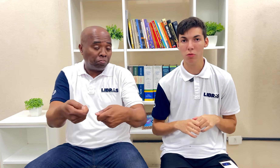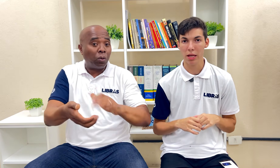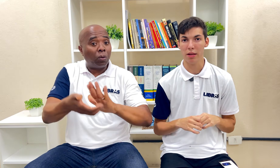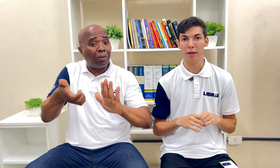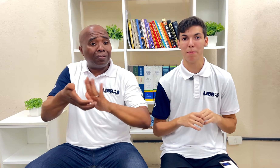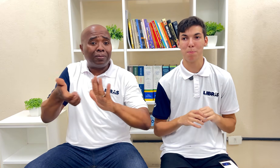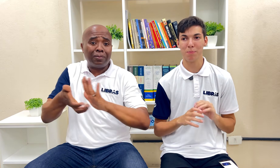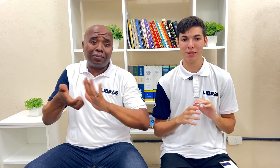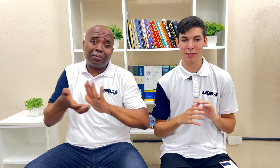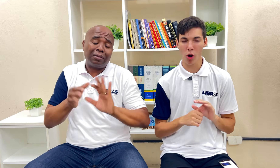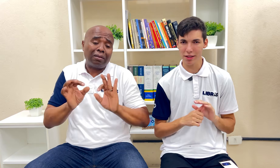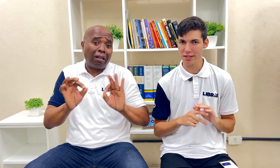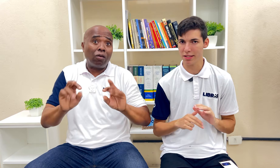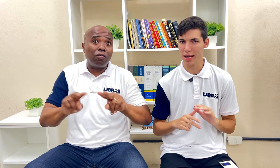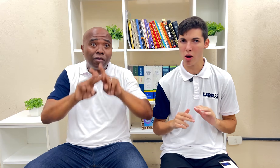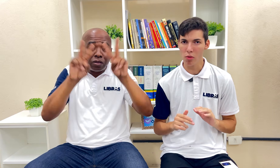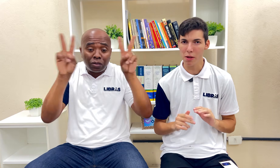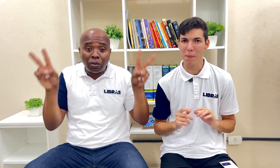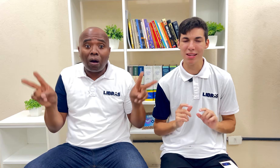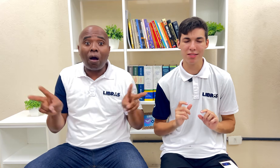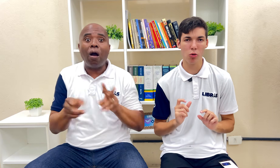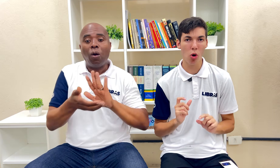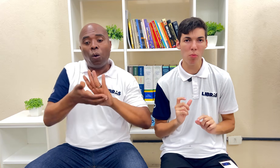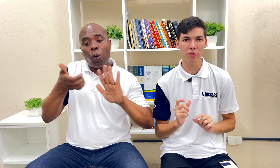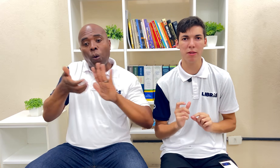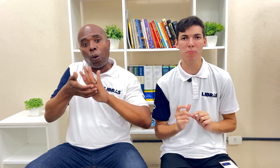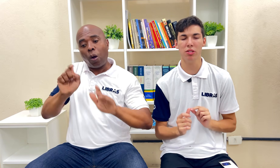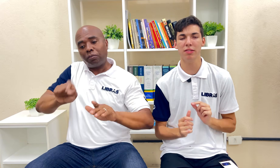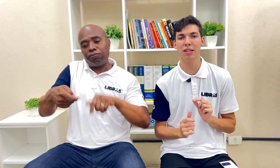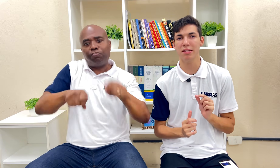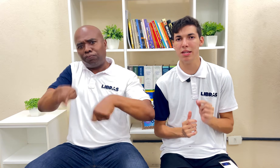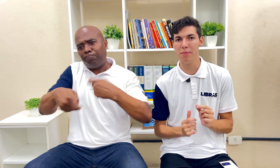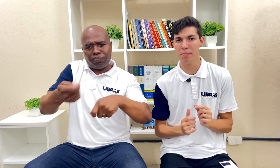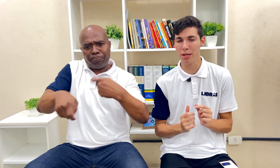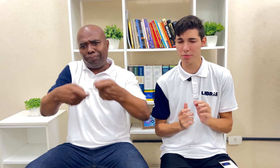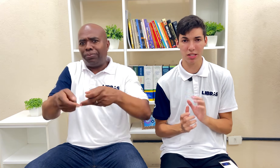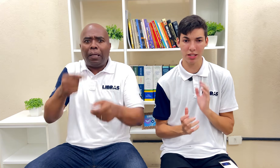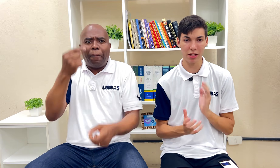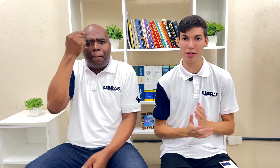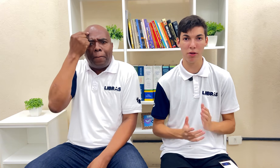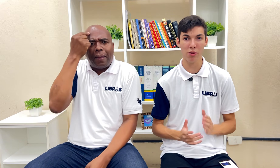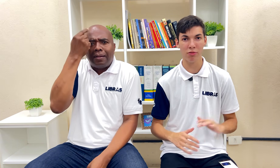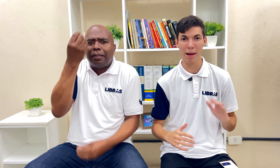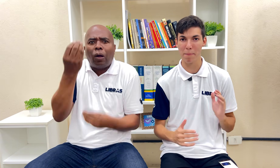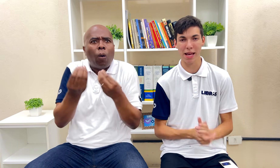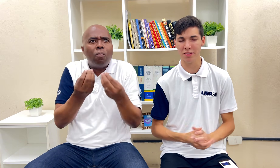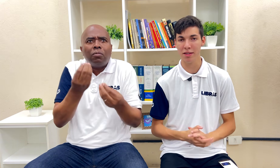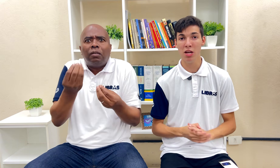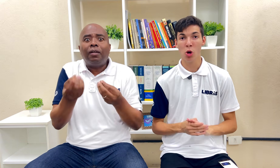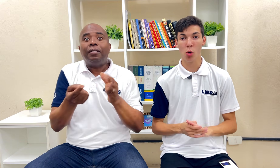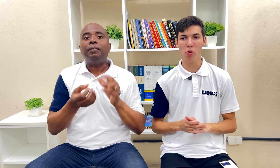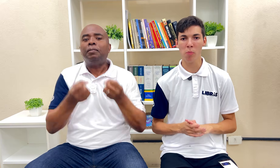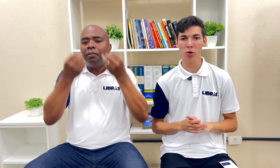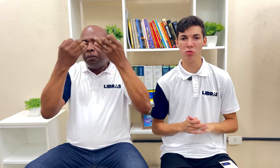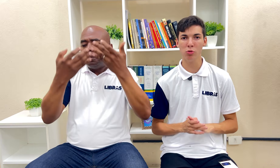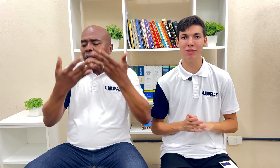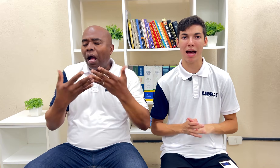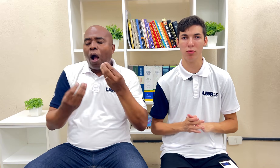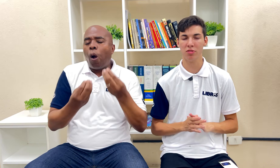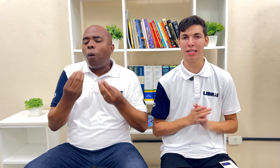quê? Corta sinal e pensa como você pode trazer, mesmo que seja ali na hora da reunião, na pressa, como eu posso mudar o sinal